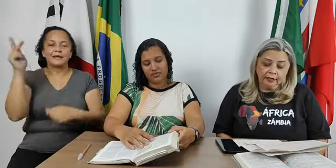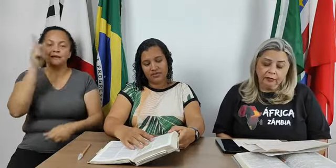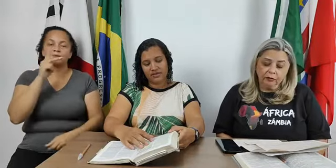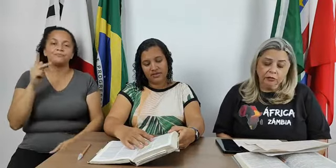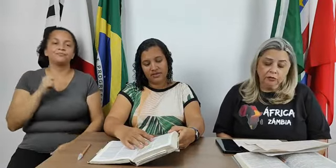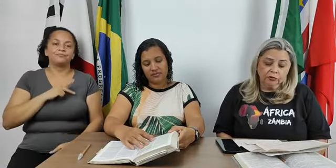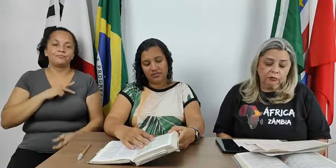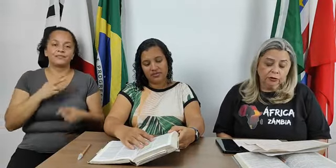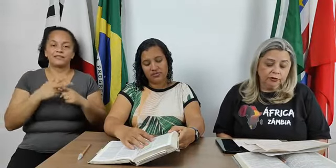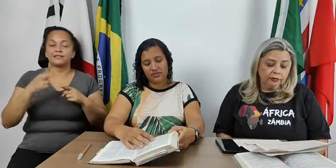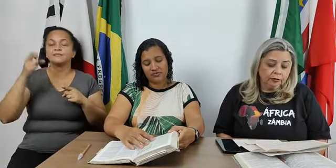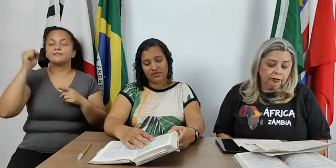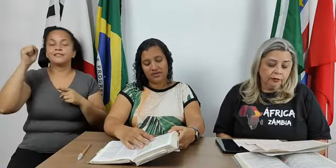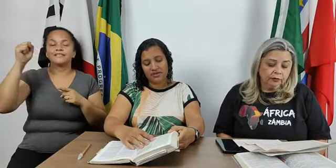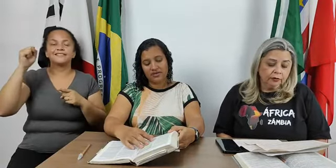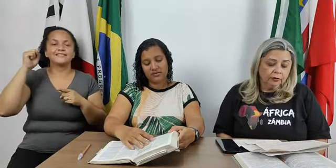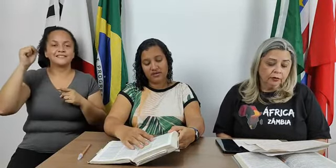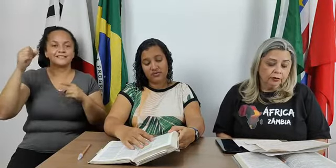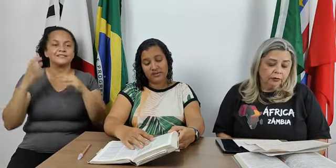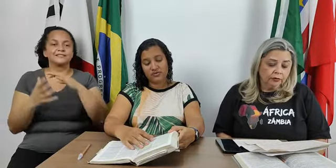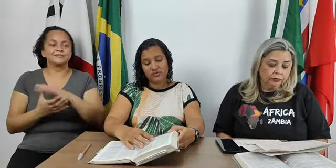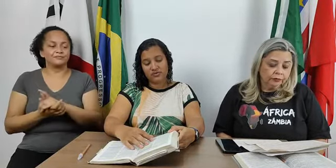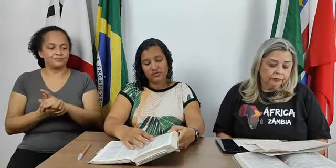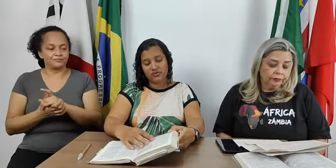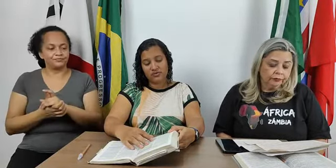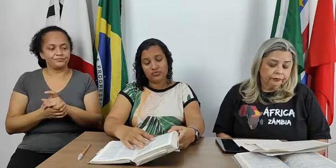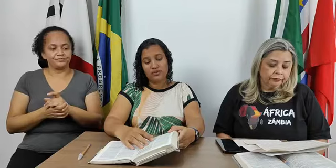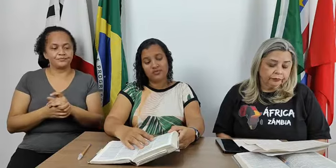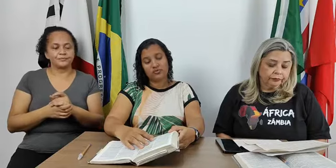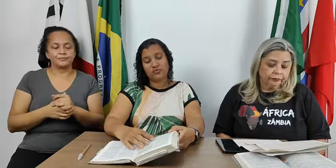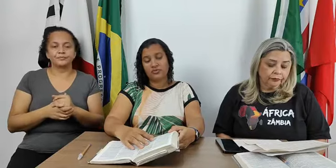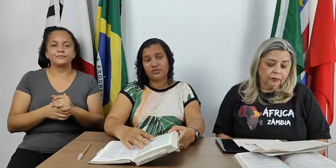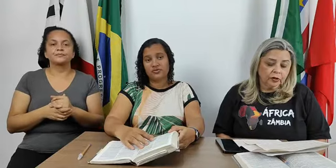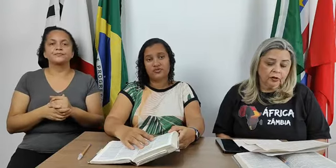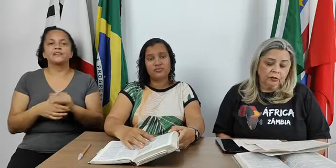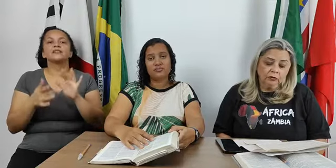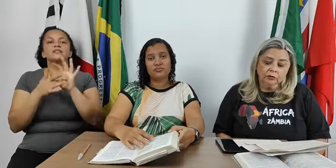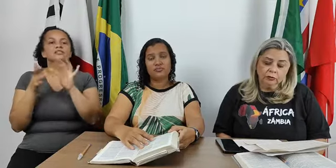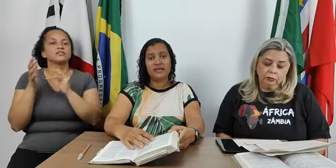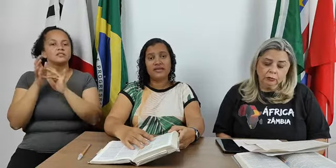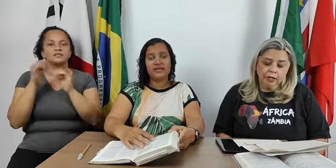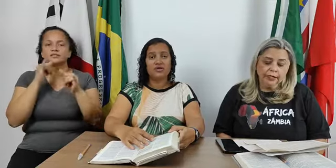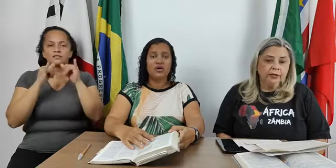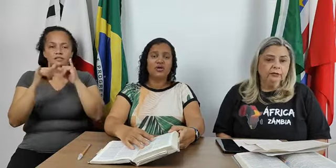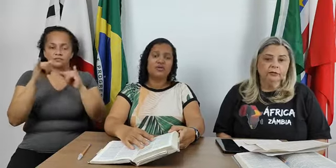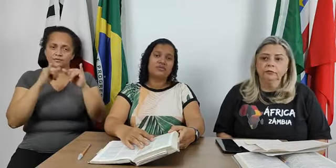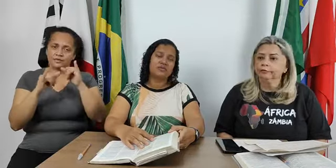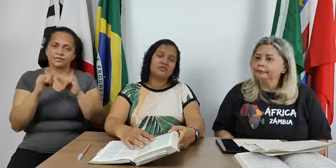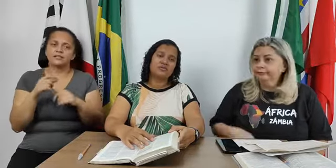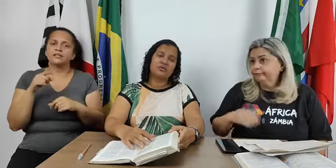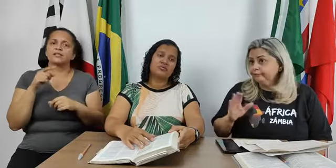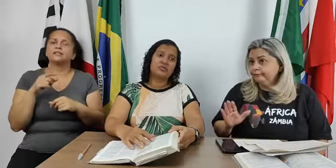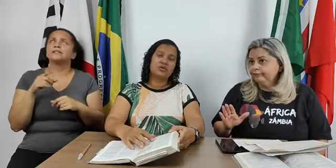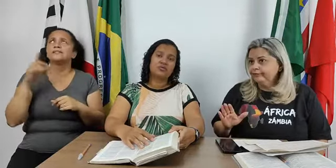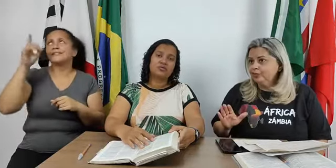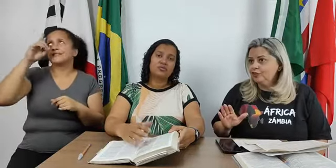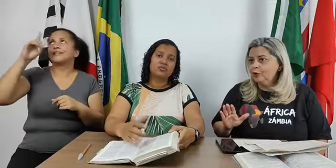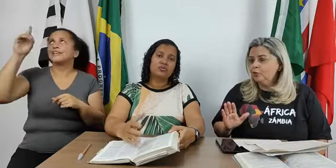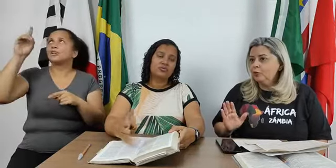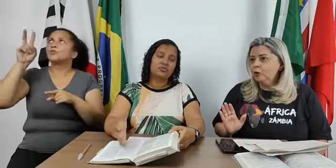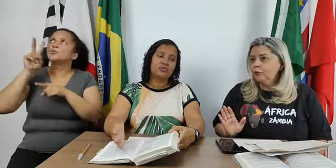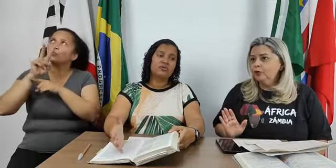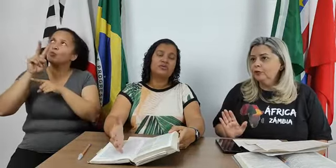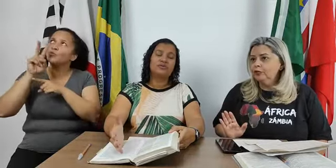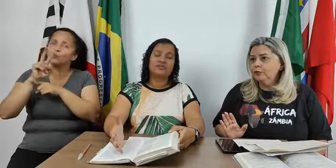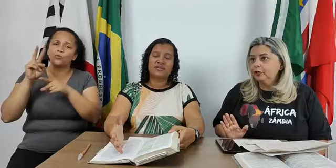ele continua aqui, né? Porque Jesus ele fala, né? Não peço que os tires do mundo, mas que os protejas do maligno. Ou seja, irmãos, nós